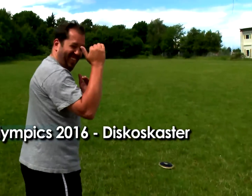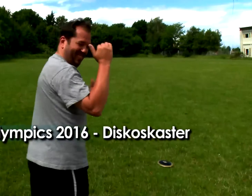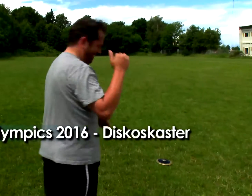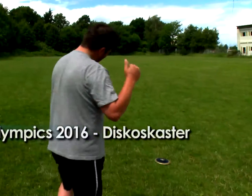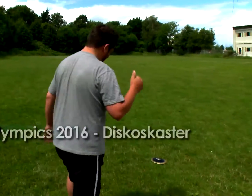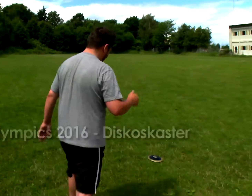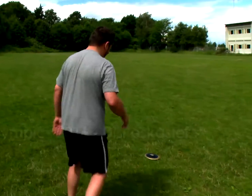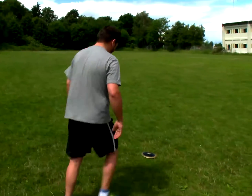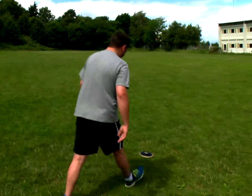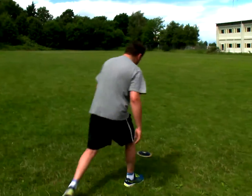Lidt lavt.